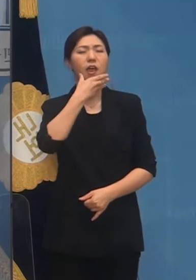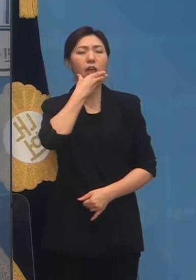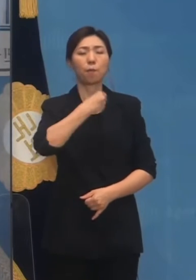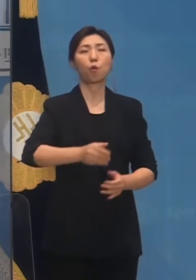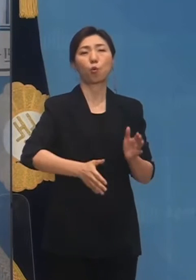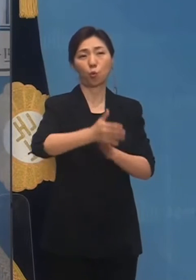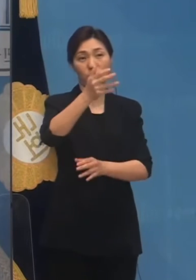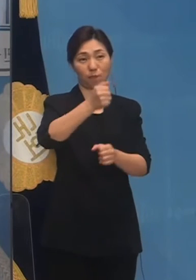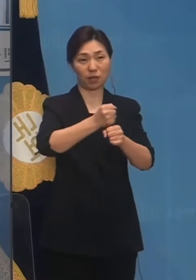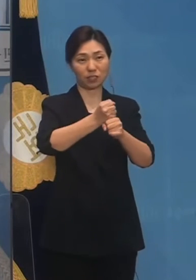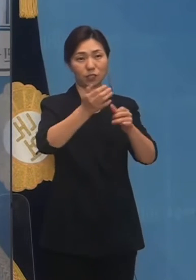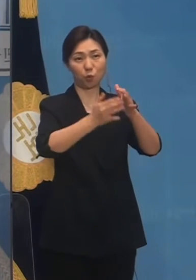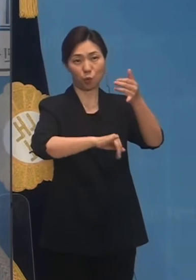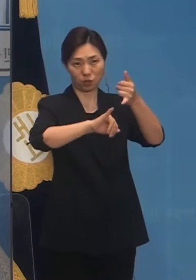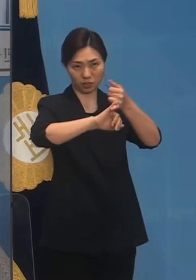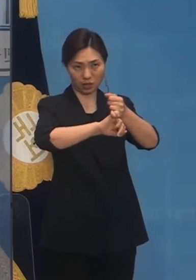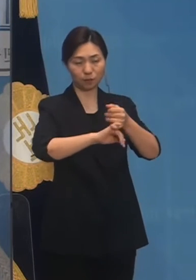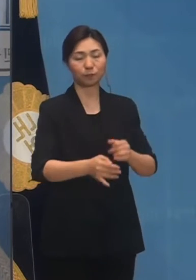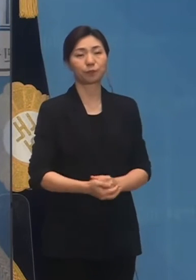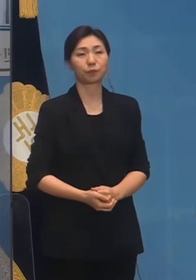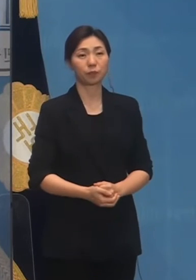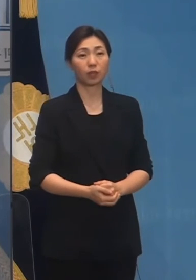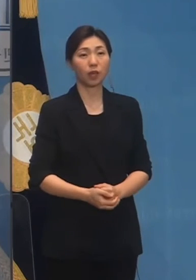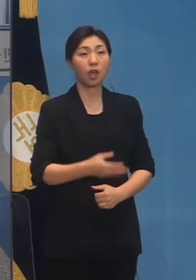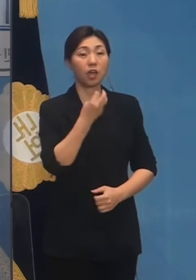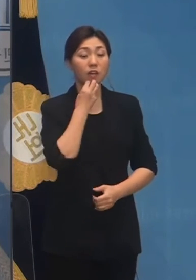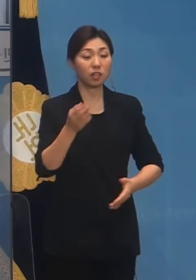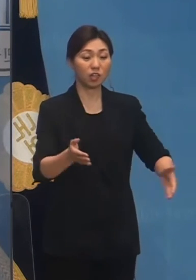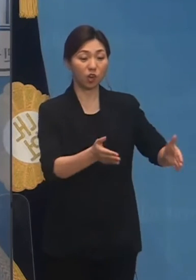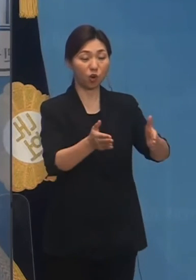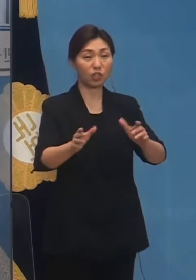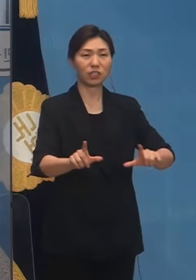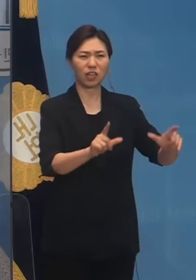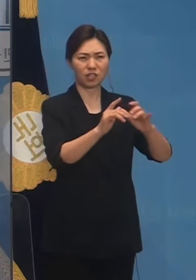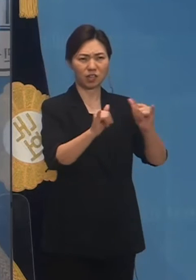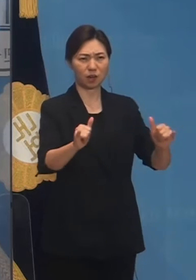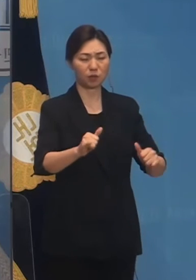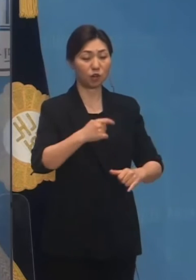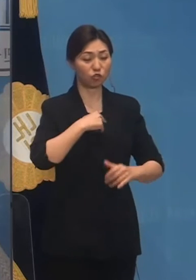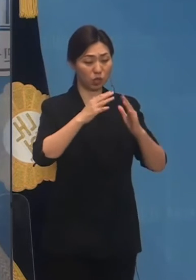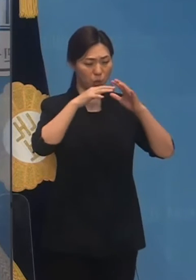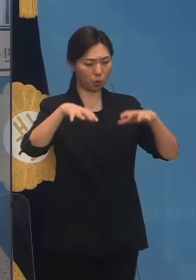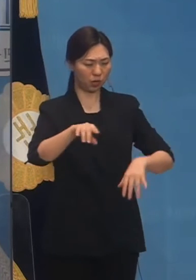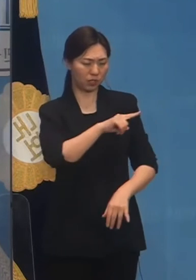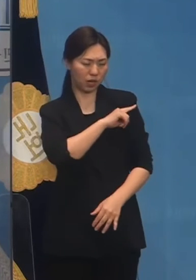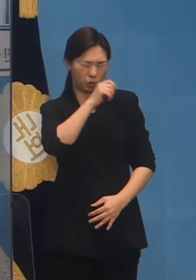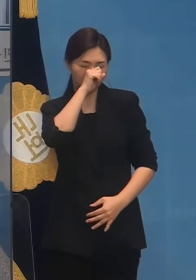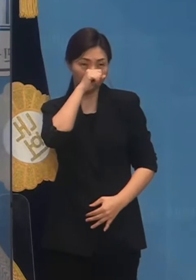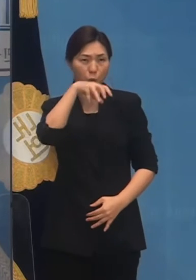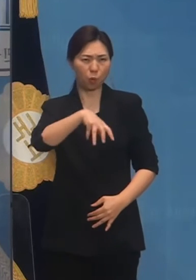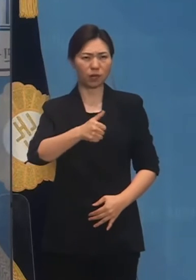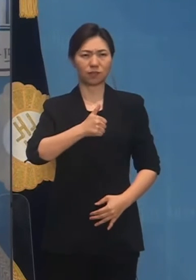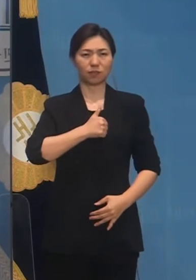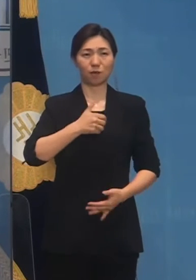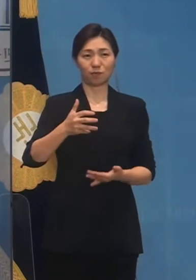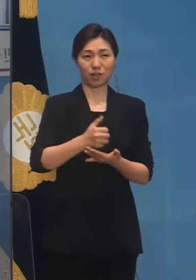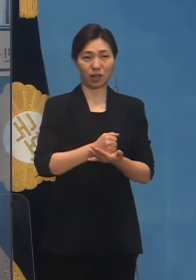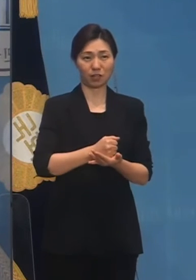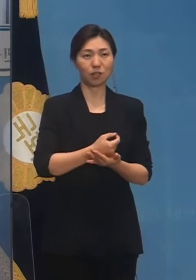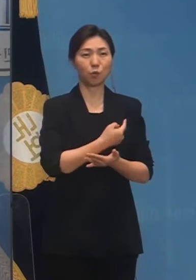만들겠습니다. 모든 경기도민이 우리 동네가 가장 살기 좋다는 자긍심을 가질 수 있도록 하겠습니다.